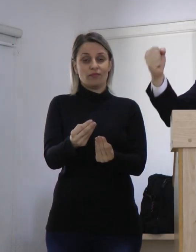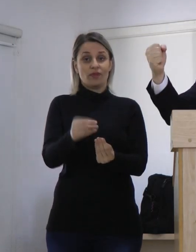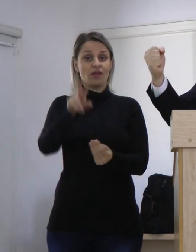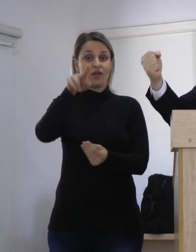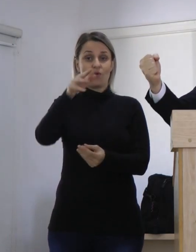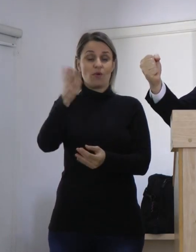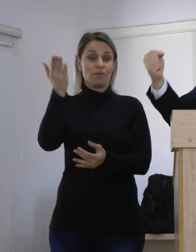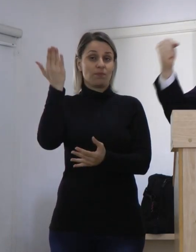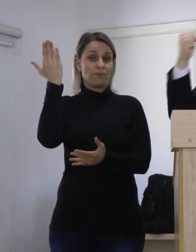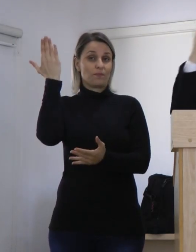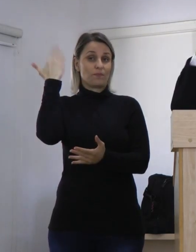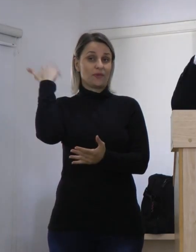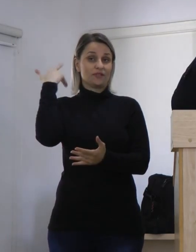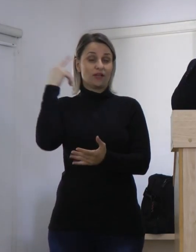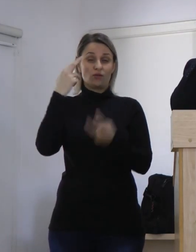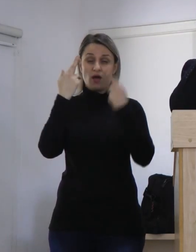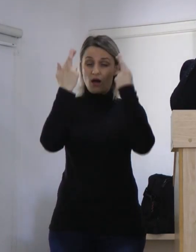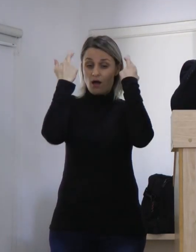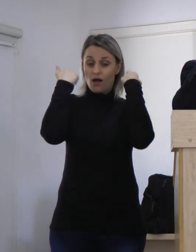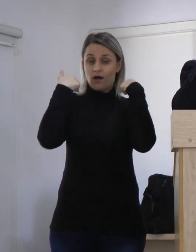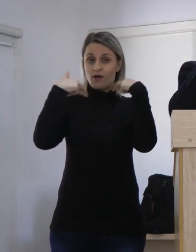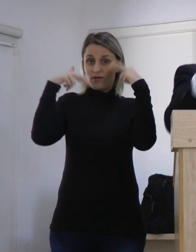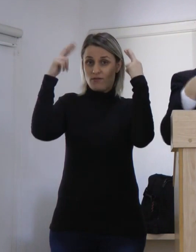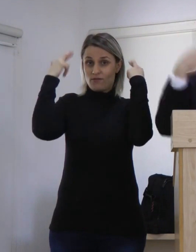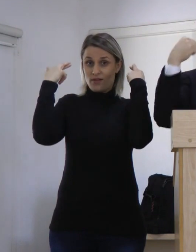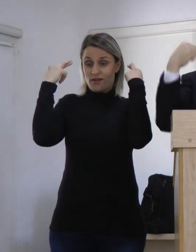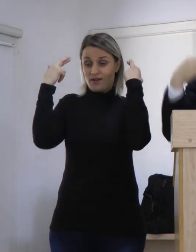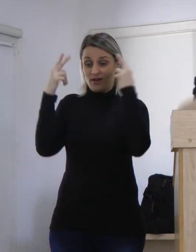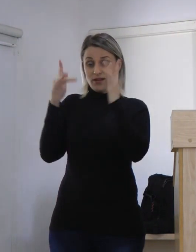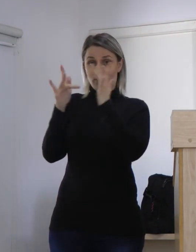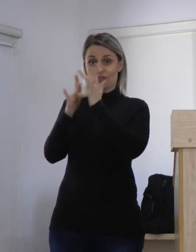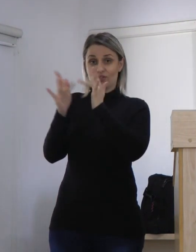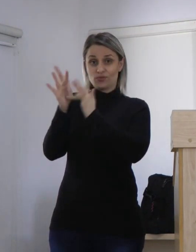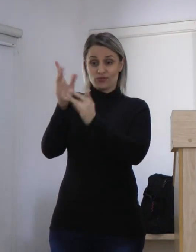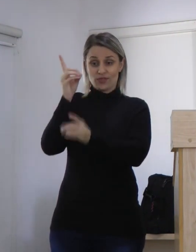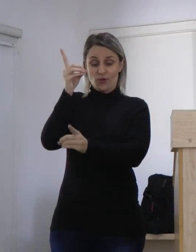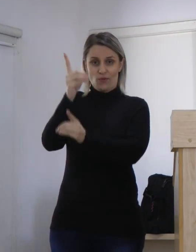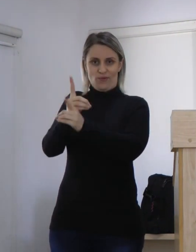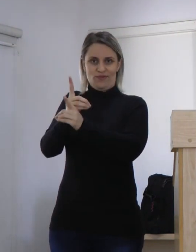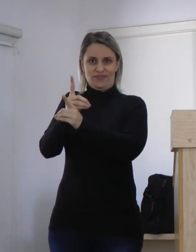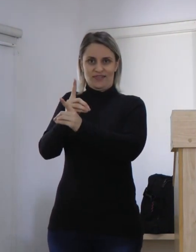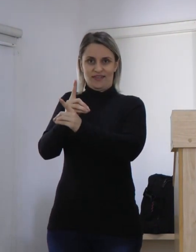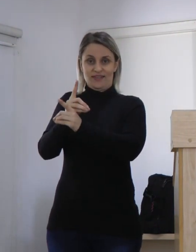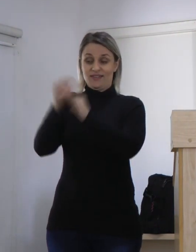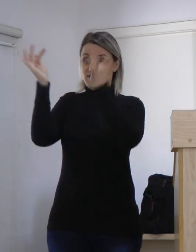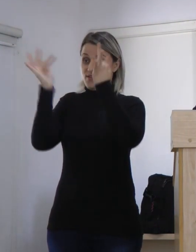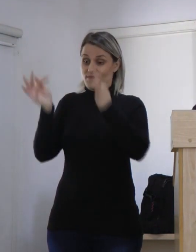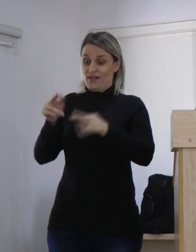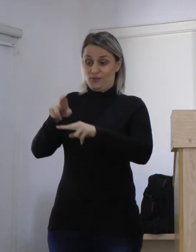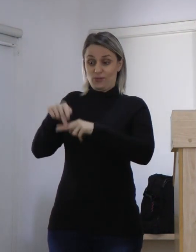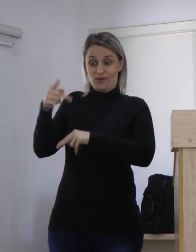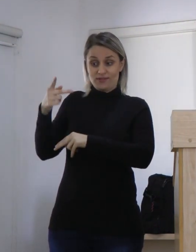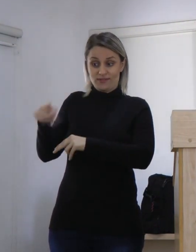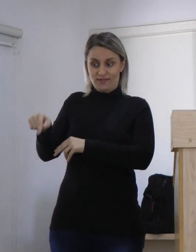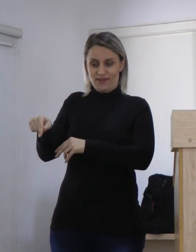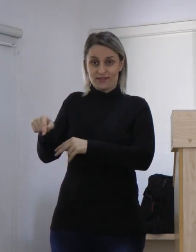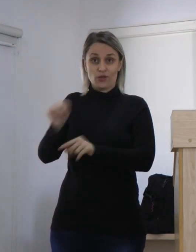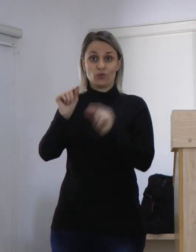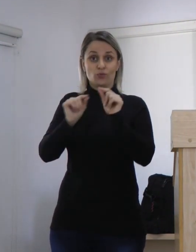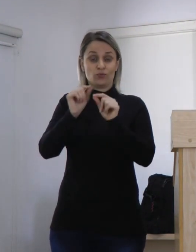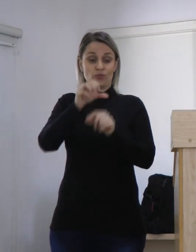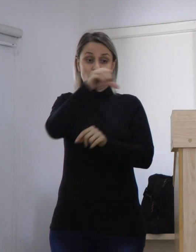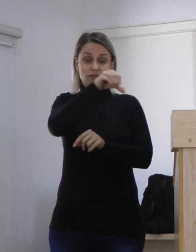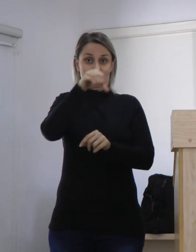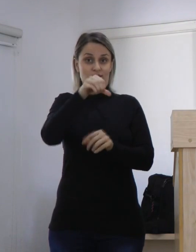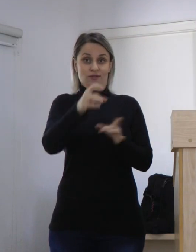Jesus a encontra, coloca nos ombros, jubiloso, está mais feliz por aquela do que pelas outras 99 que deixou no monte. Então